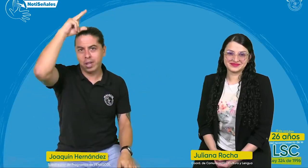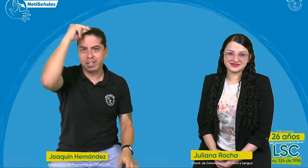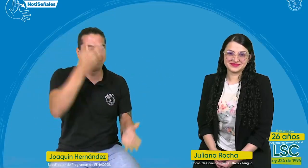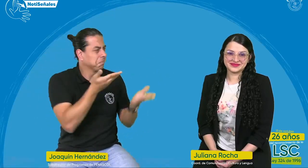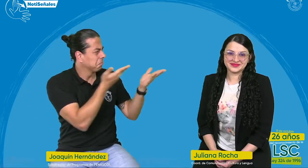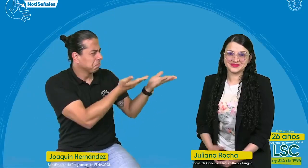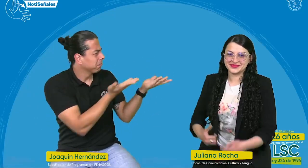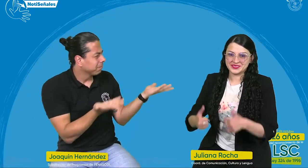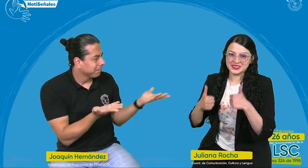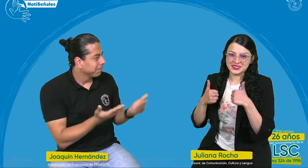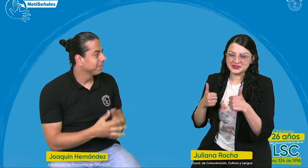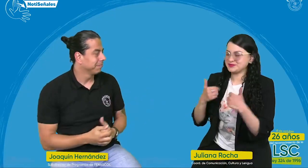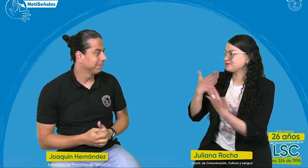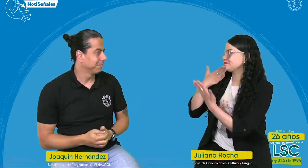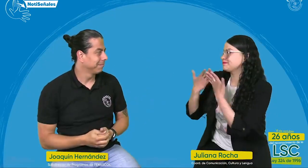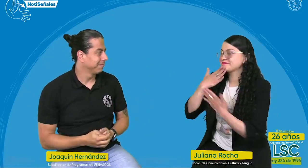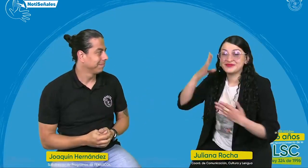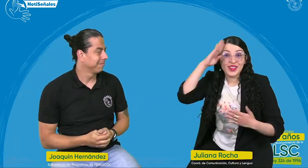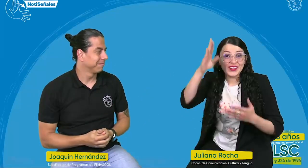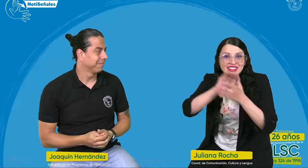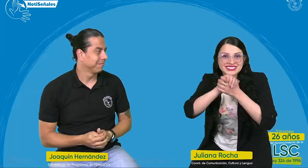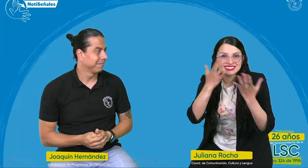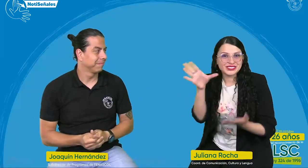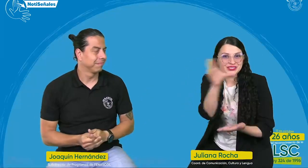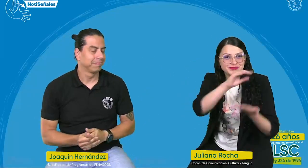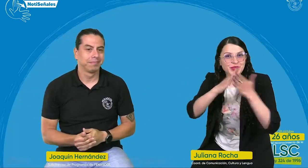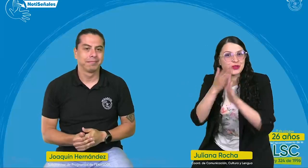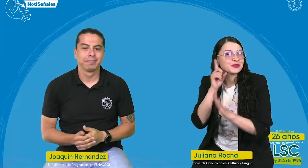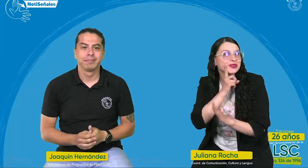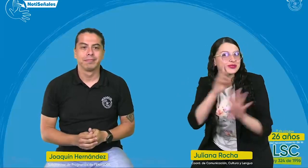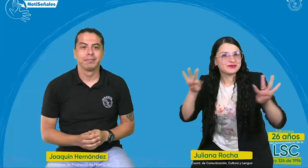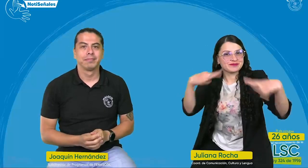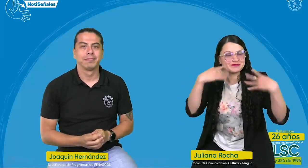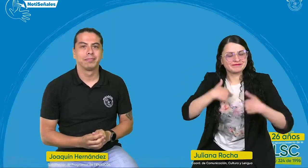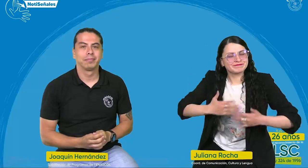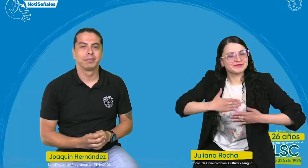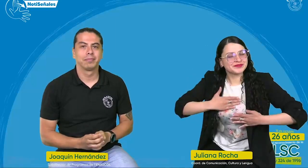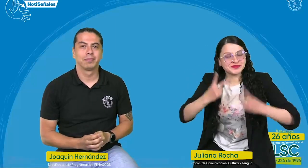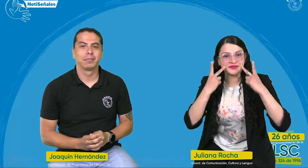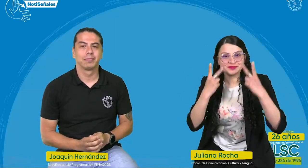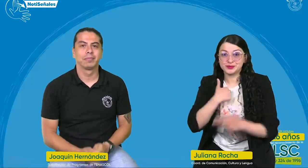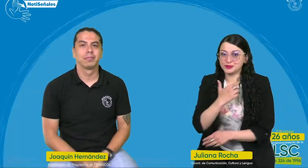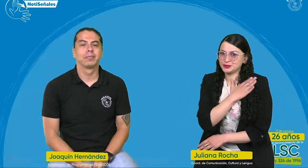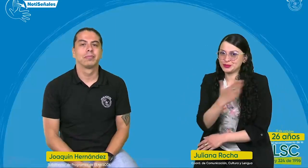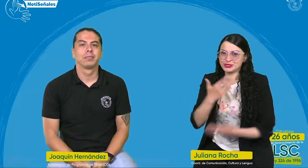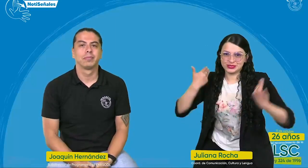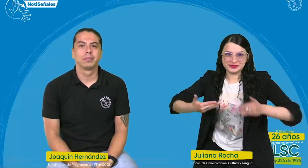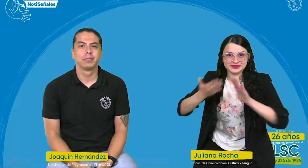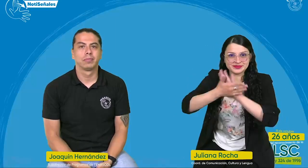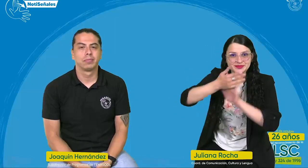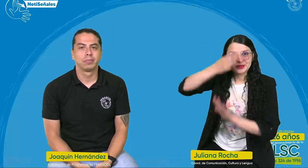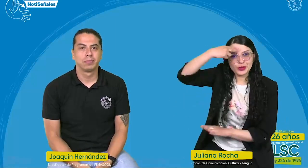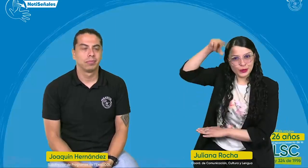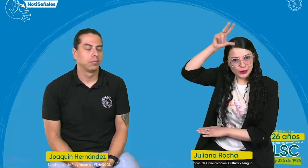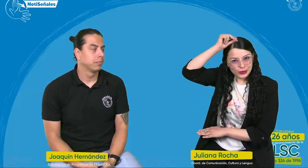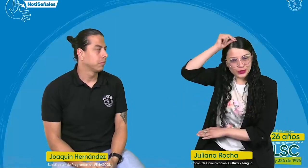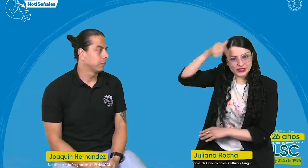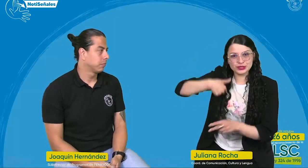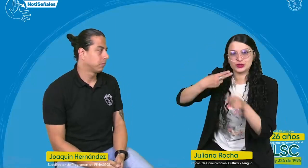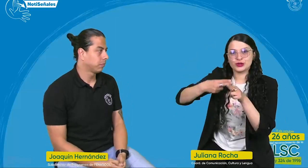vamos a presentar a Juliana Rocha Muchas gracias un gran saludo para todos a toda la comunidad sorda que nos está viendo me presento Esta